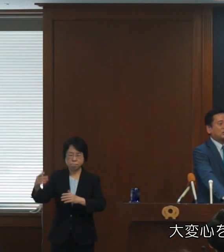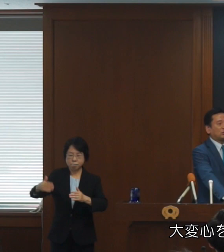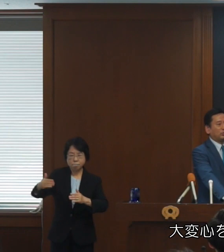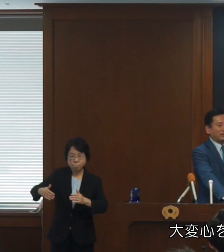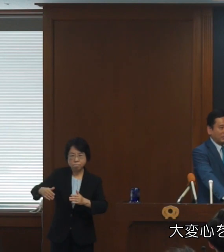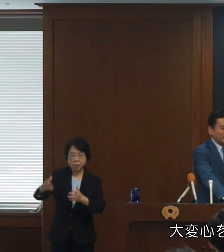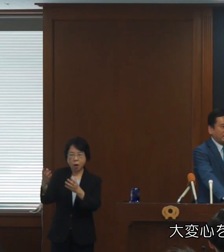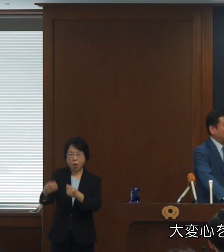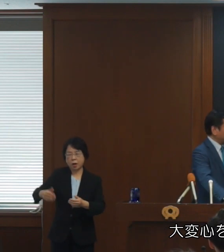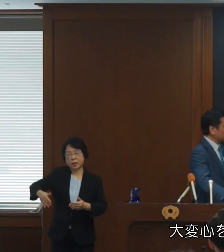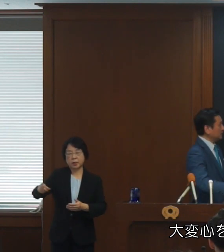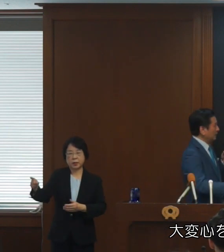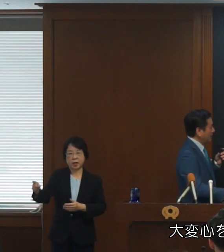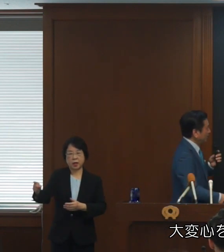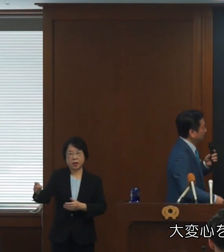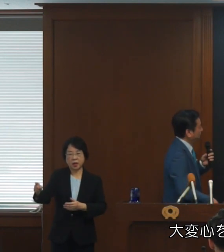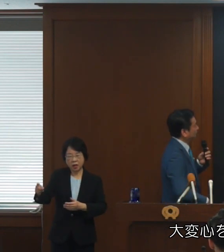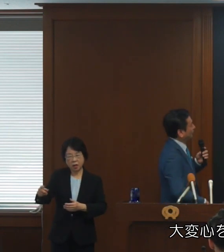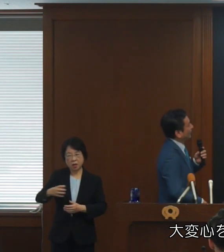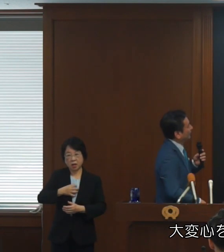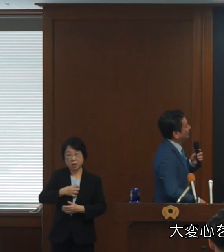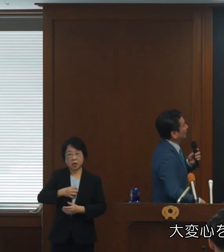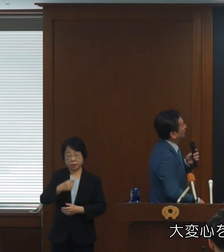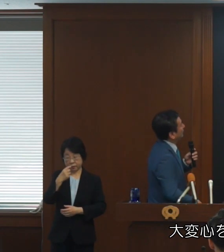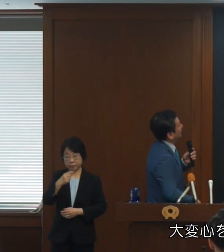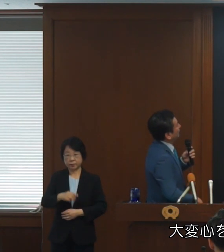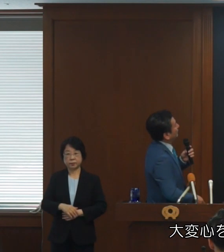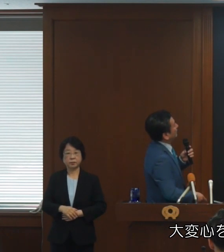いるということに大変心を痛めております